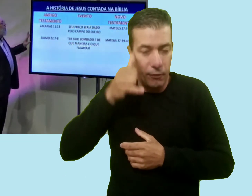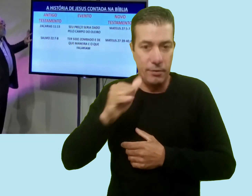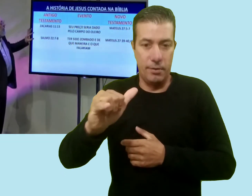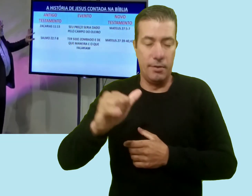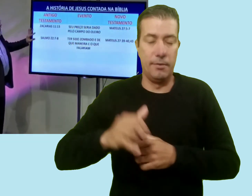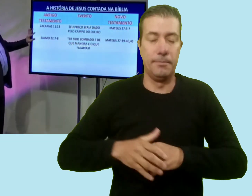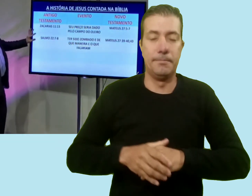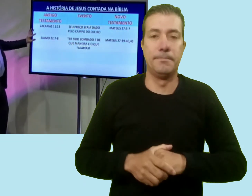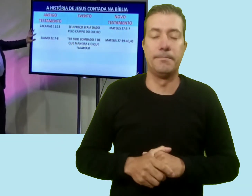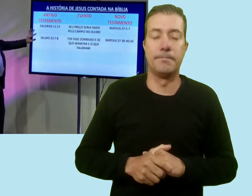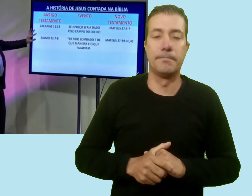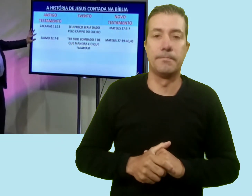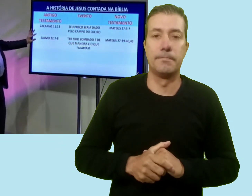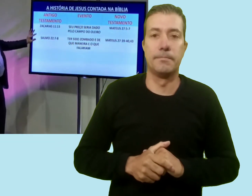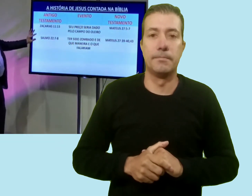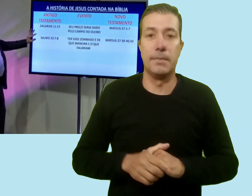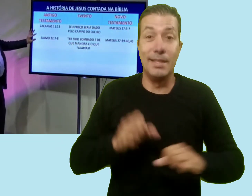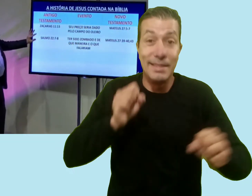Mais uma profecia.